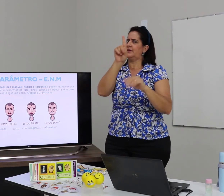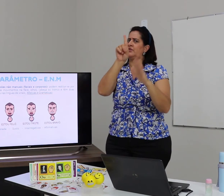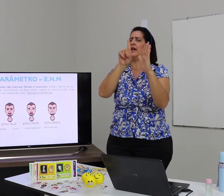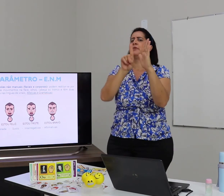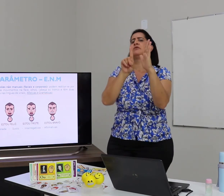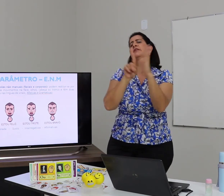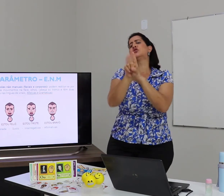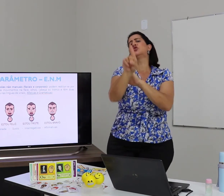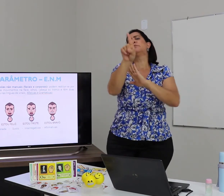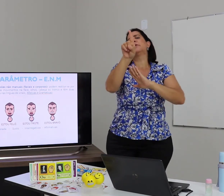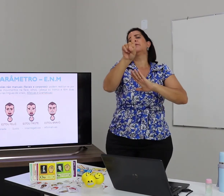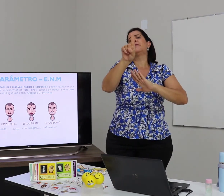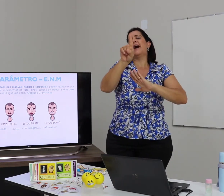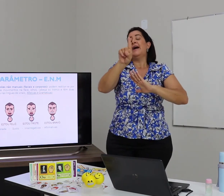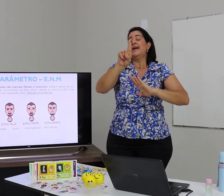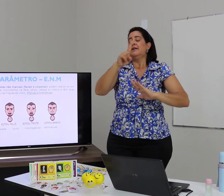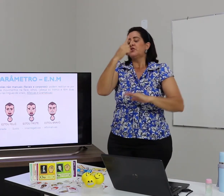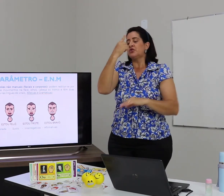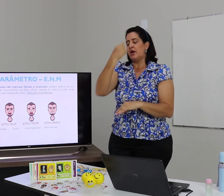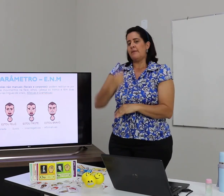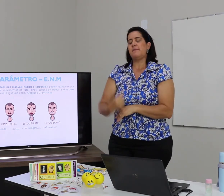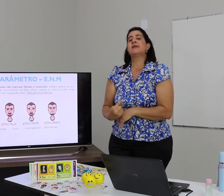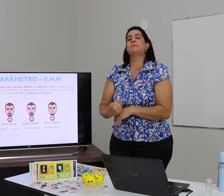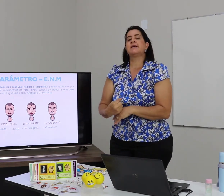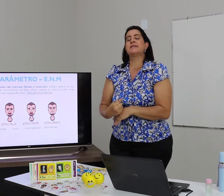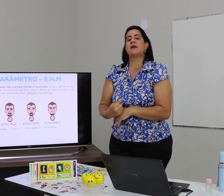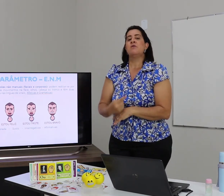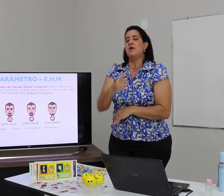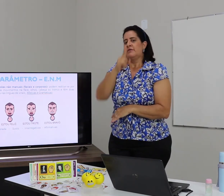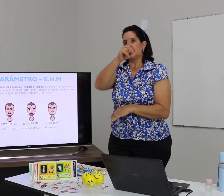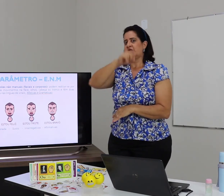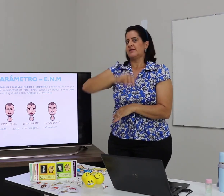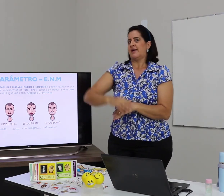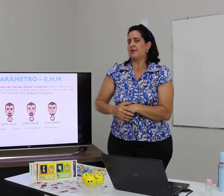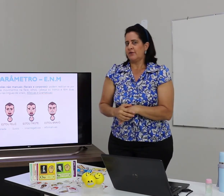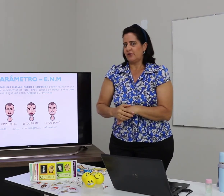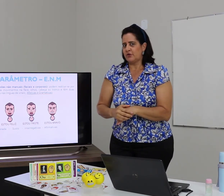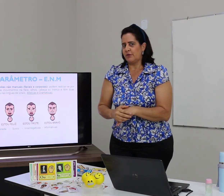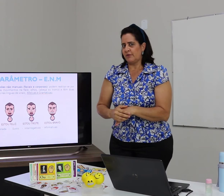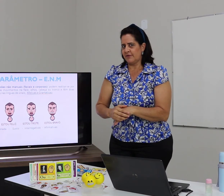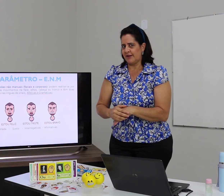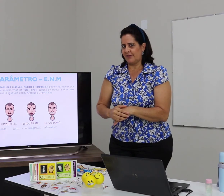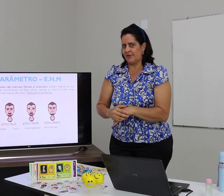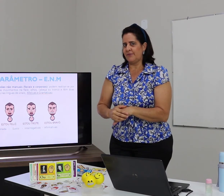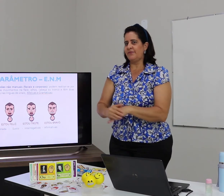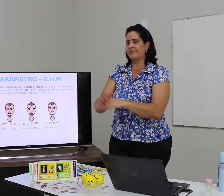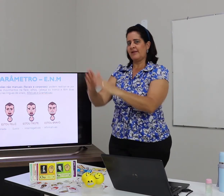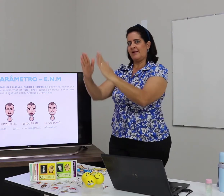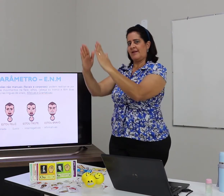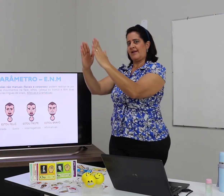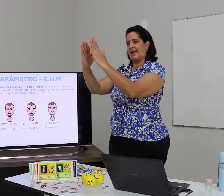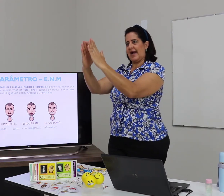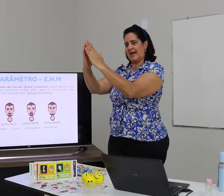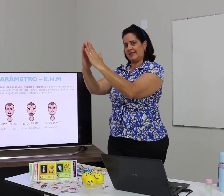falar para você, deixa eu te perguntar. Só na minha expressão você já sabe que eu estou te perguntando.